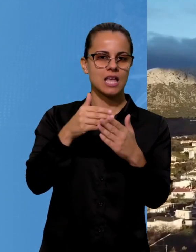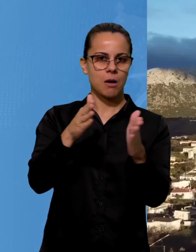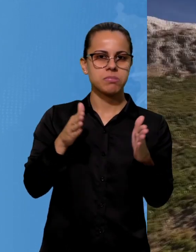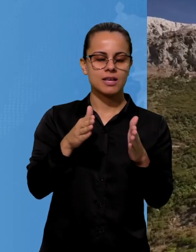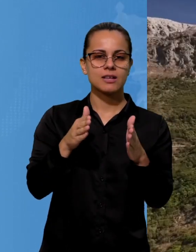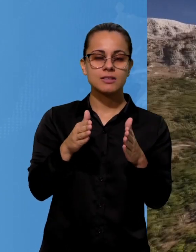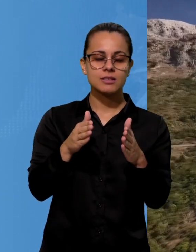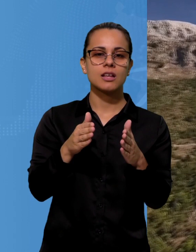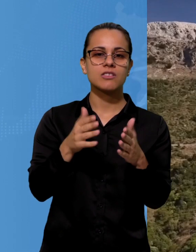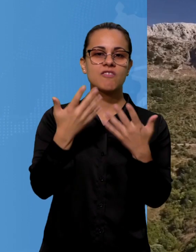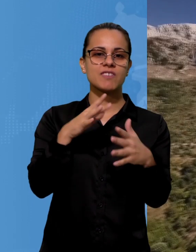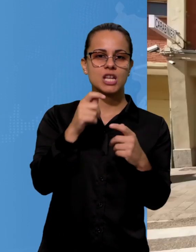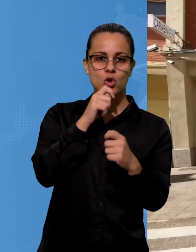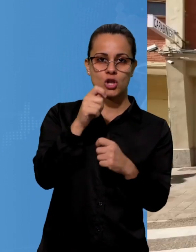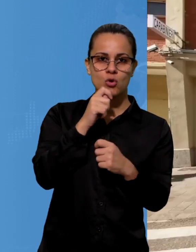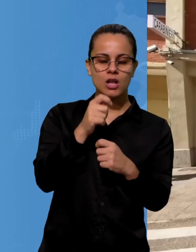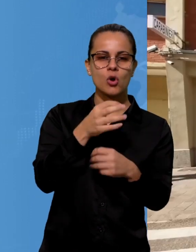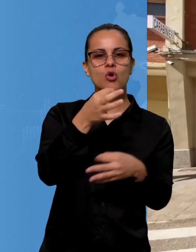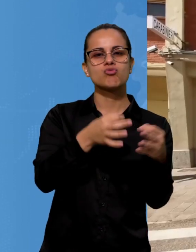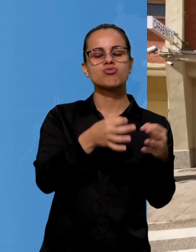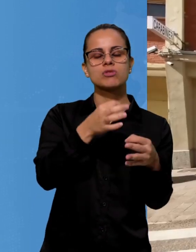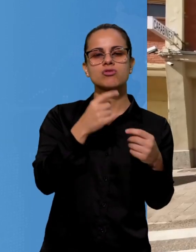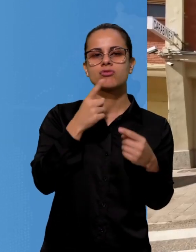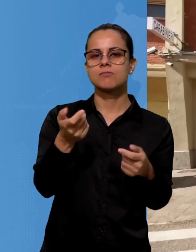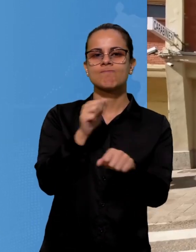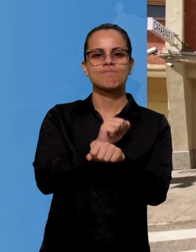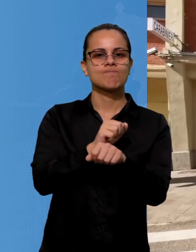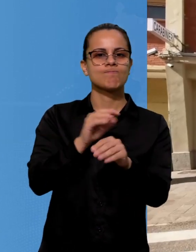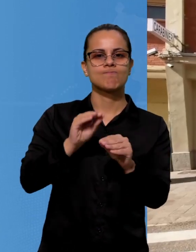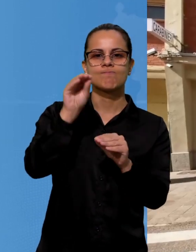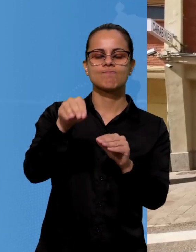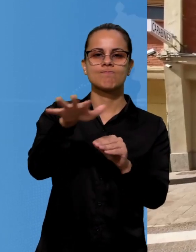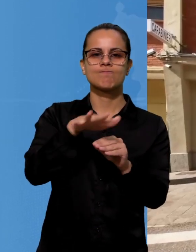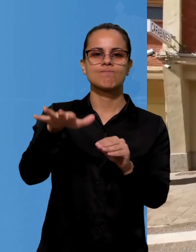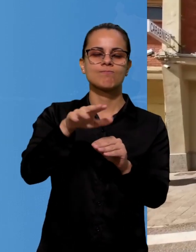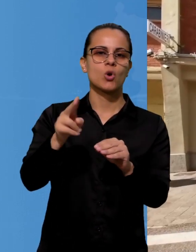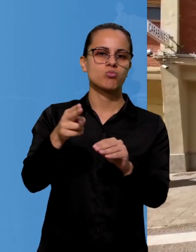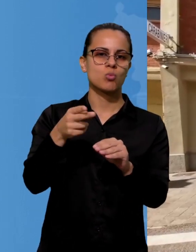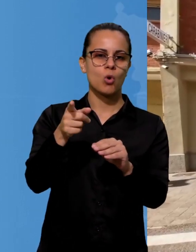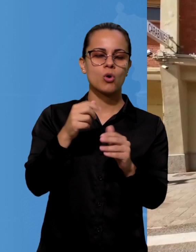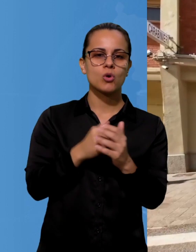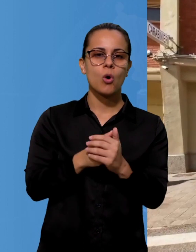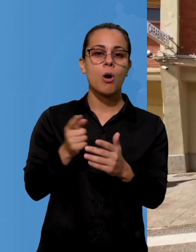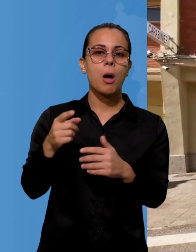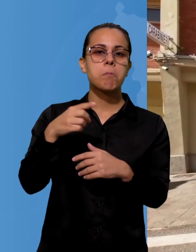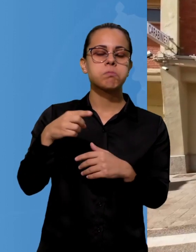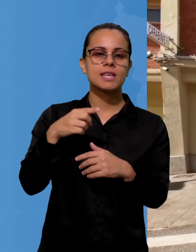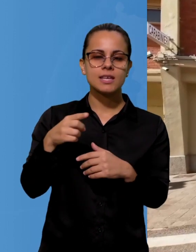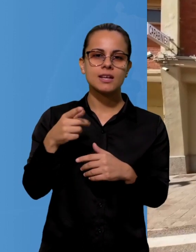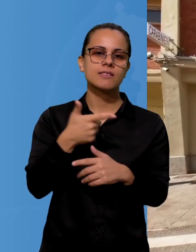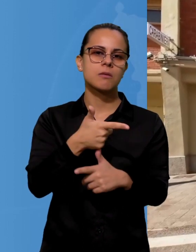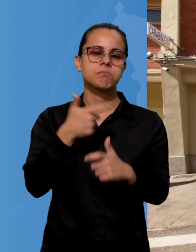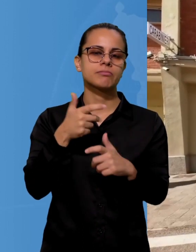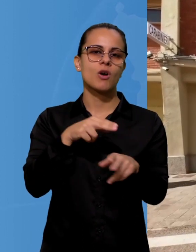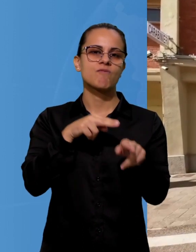'interrogatorio di garanzia il giudice ha convalidato l'arresto nel carcere norese di Badue Carros. Antonello Piras ha sparato un colpo difficile